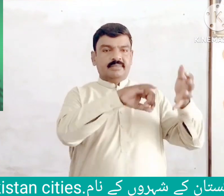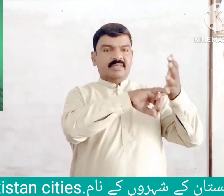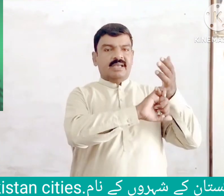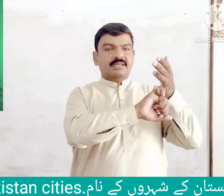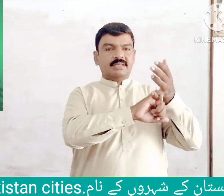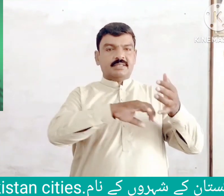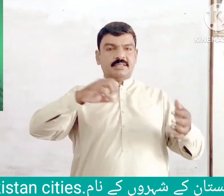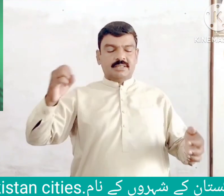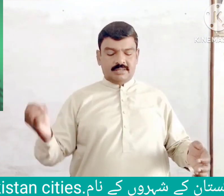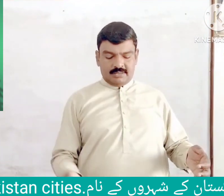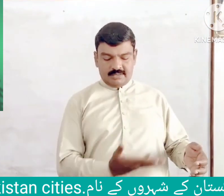S।